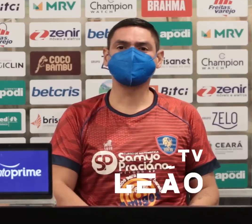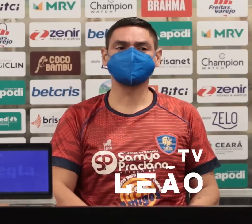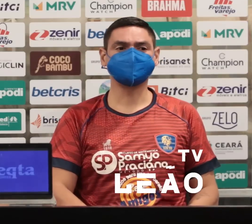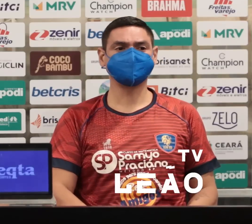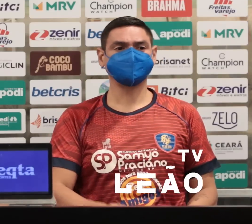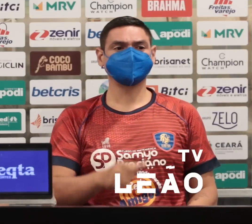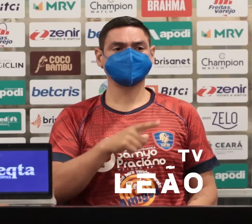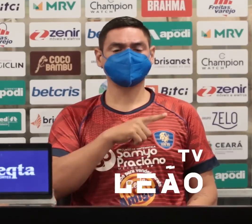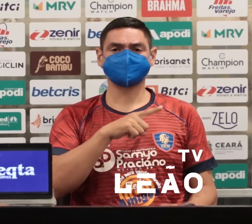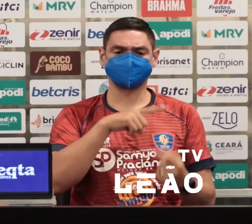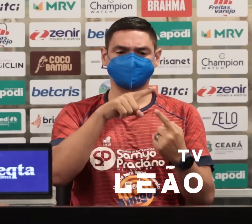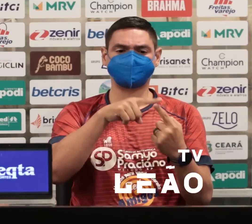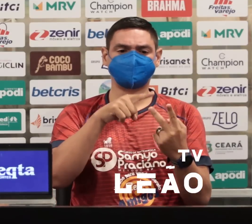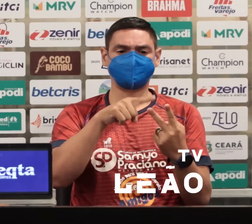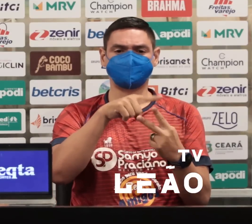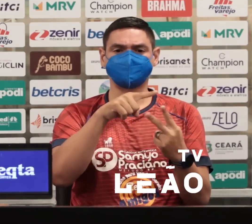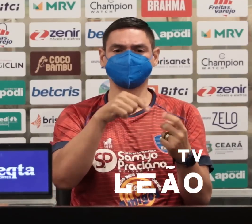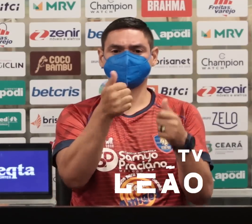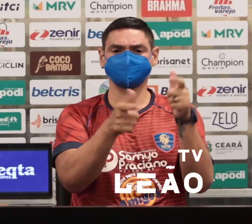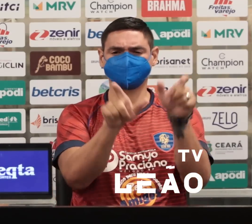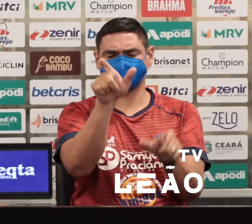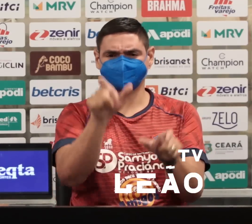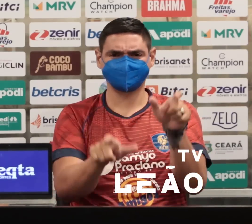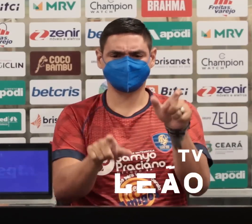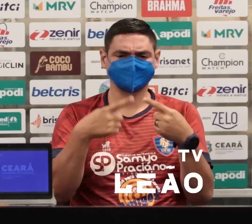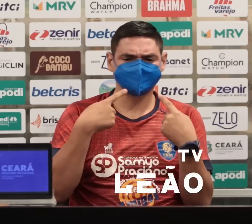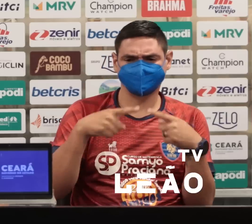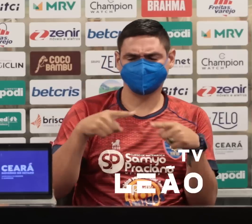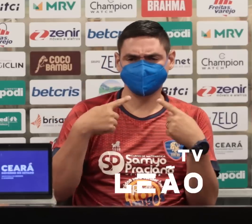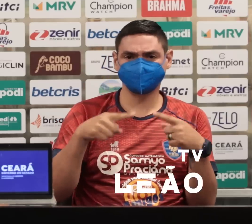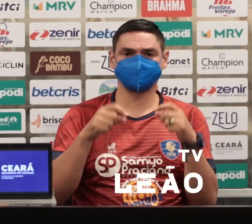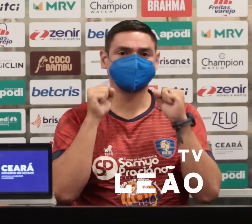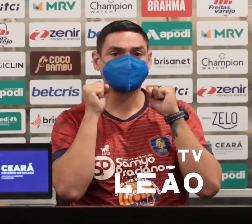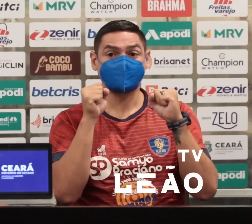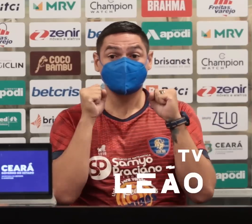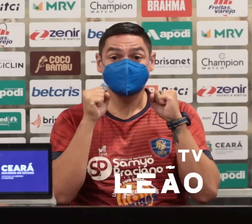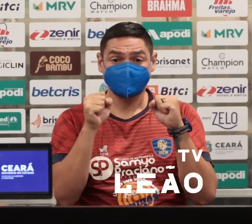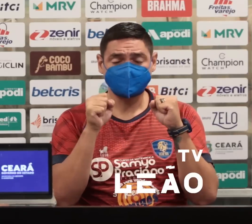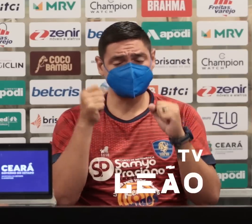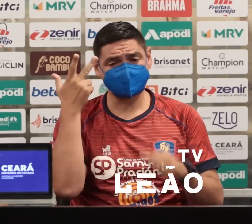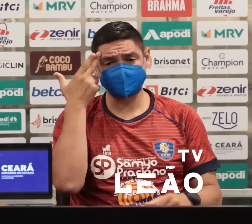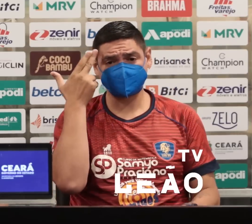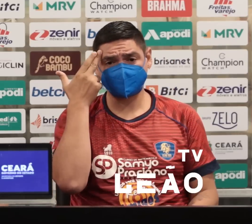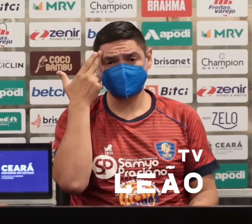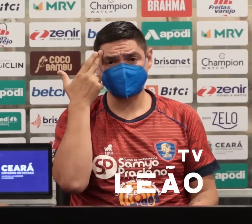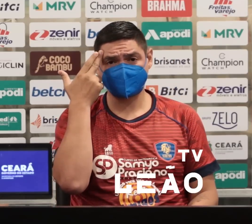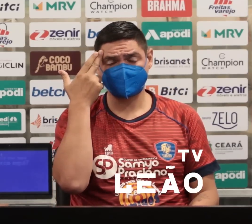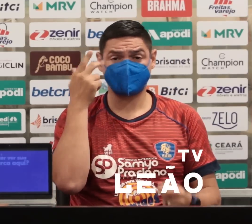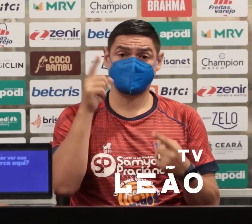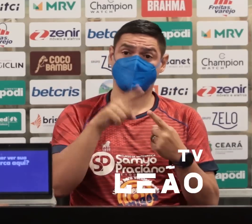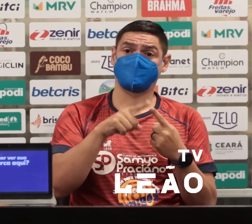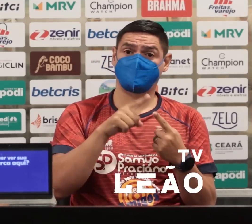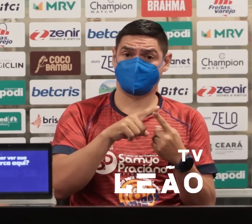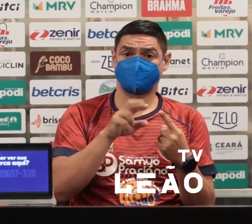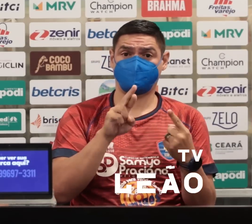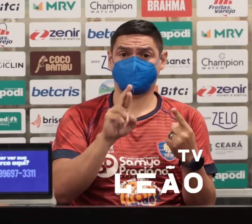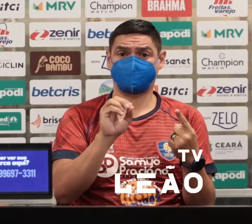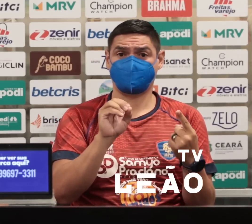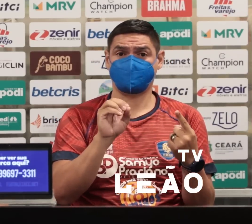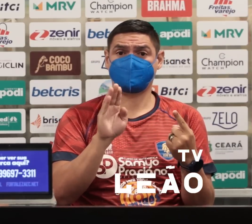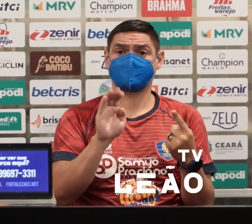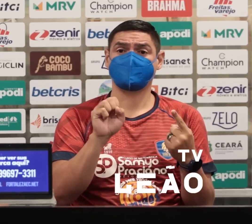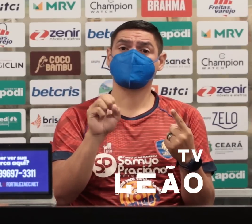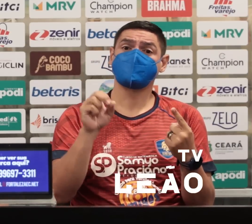elenco que têm recebido muitas críticas por parte da torcida, algo que é muito normal no futebol. Esses dois jogadores são Robson e Matheus Vargas. Para o